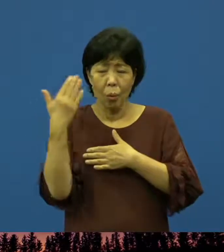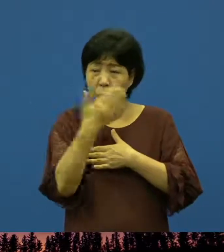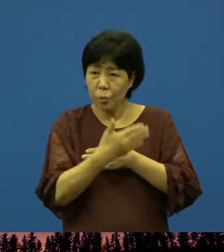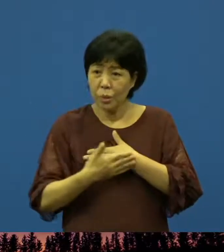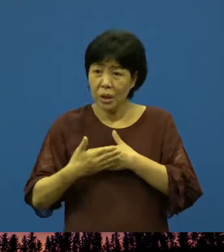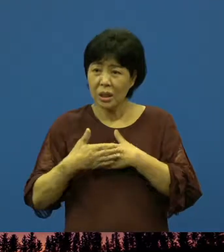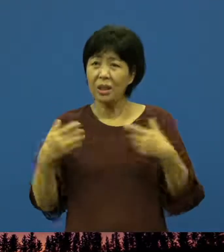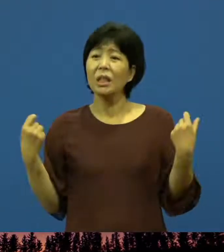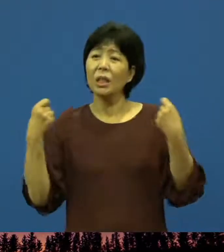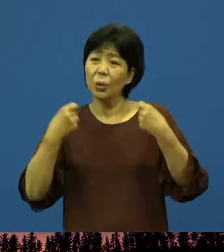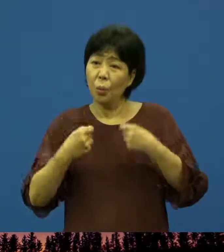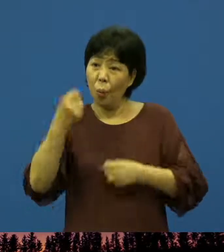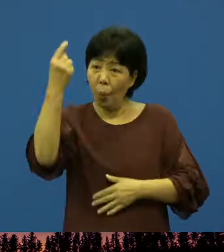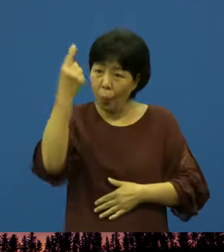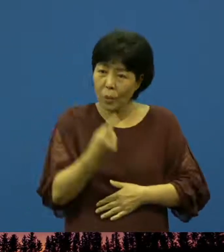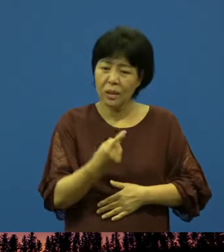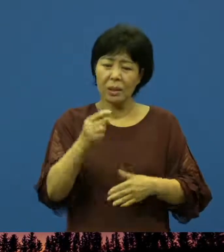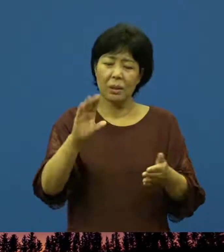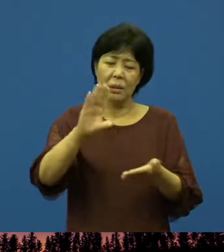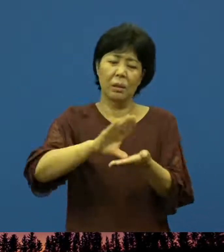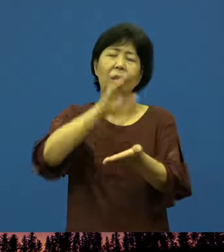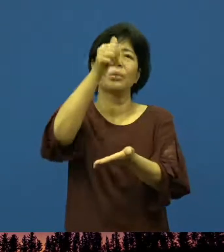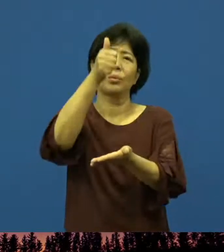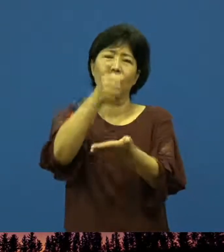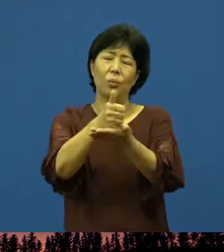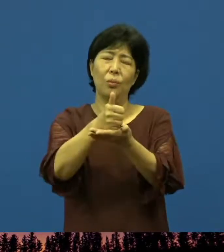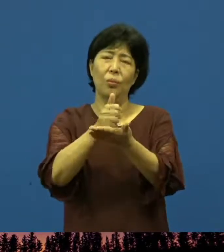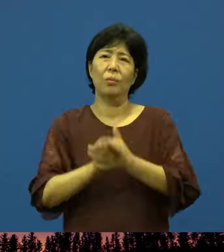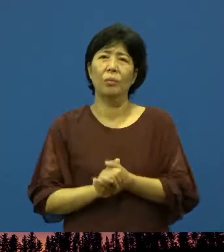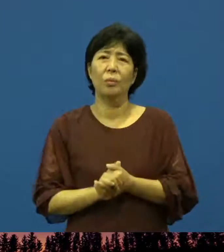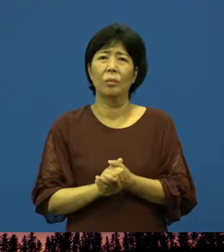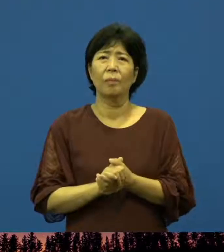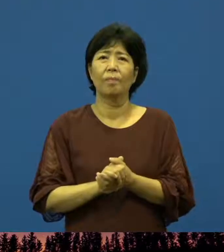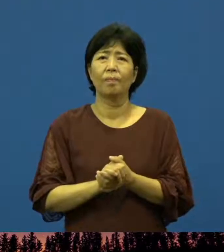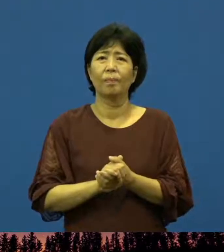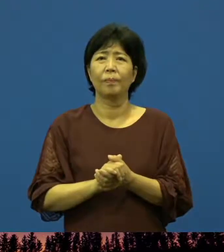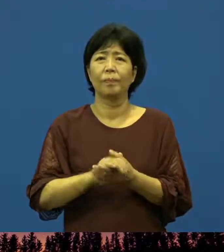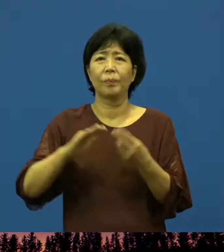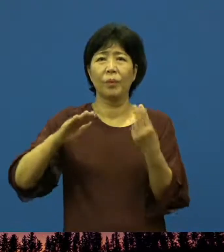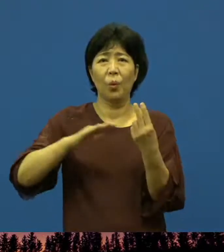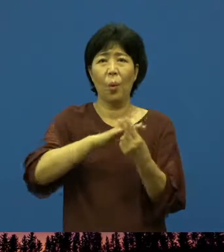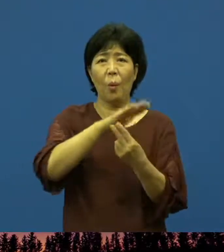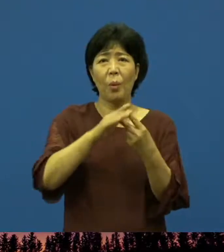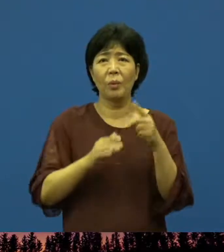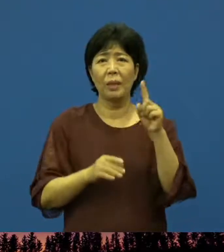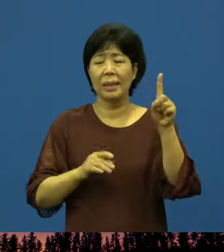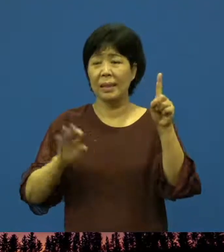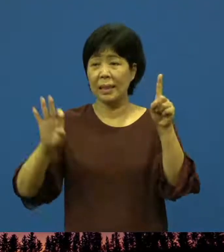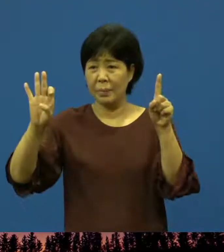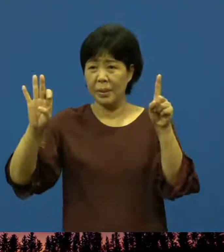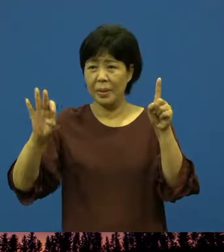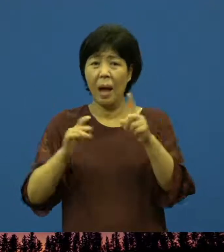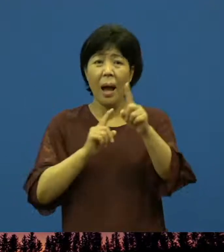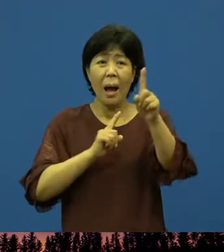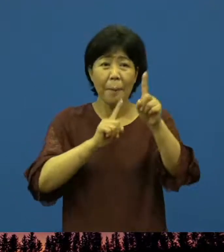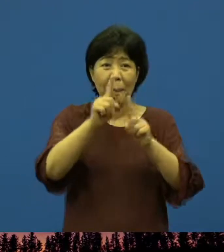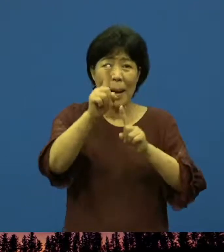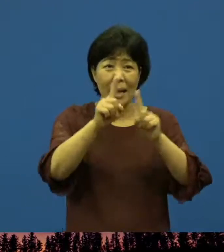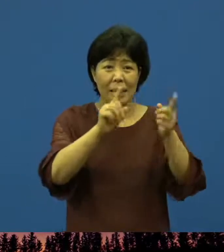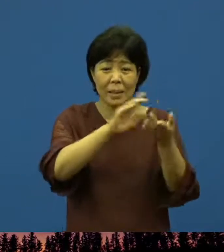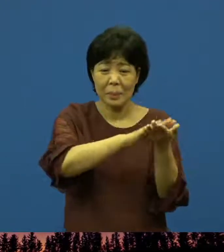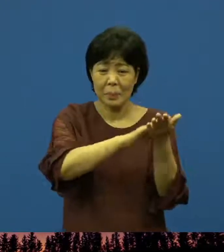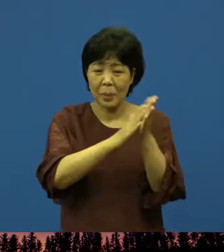그리스도. 그래서 이런 요한복음 1장 14절의 말씀은 굉장히 귀중한 말씀이에요. 말씀이 육신이 되어 우리